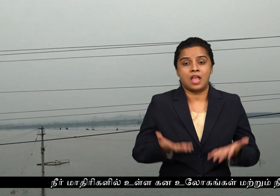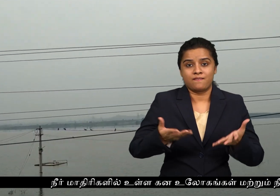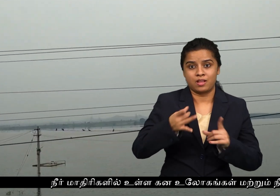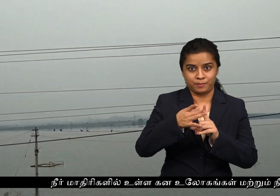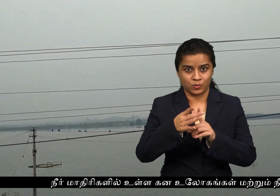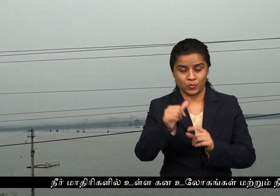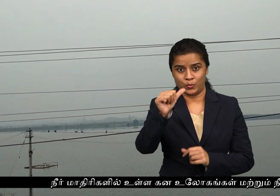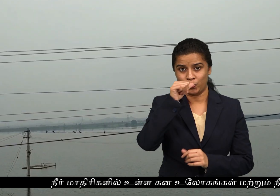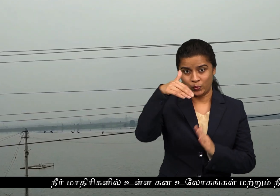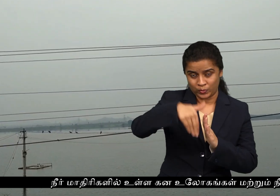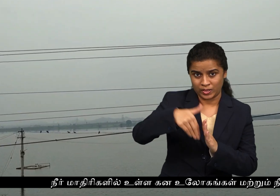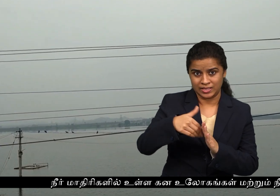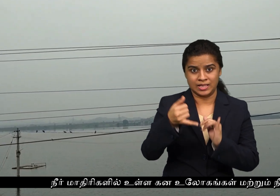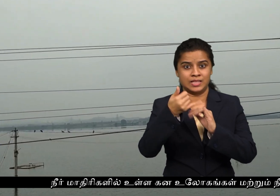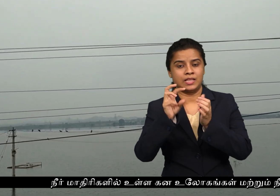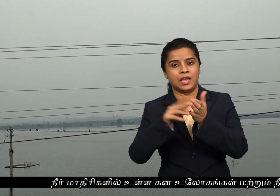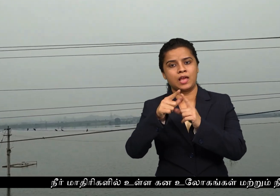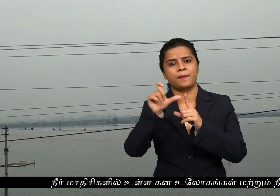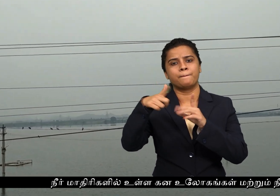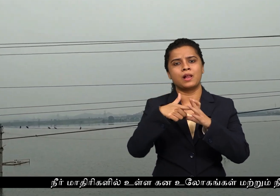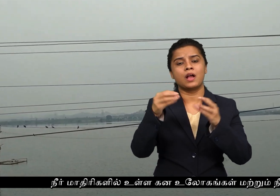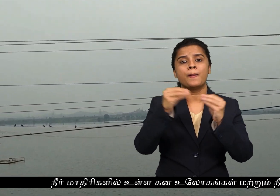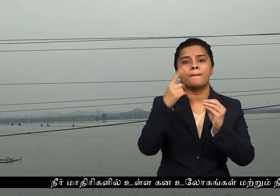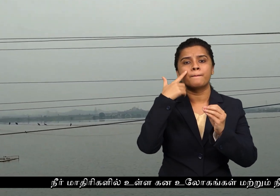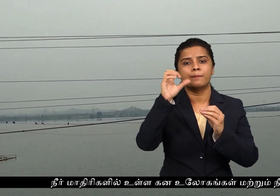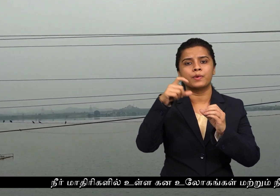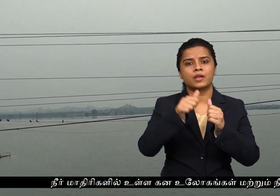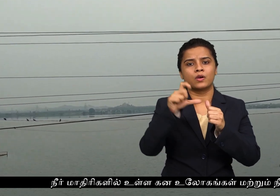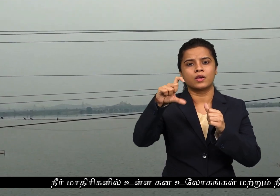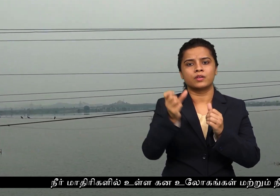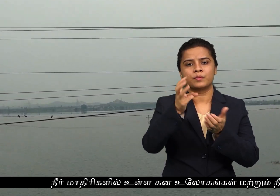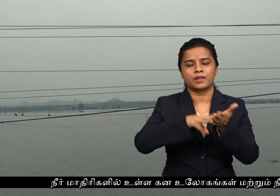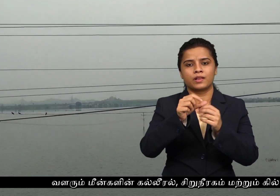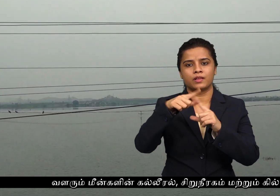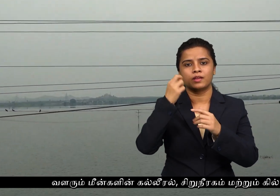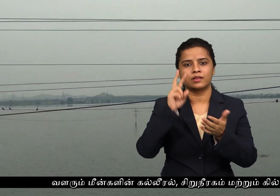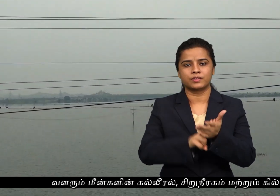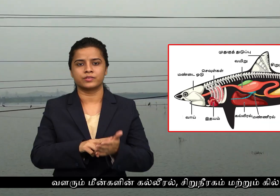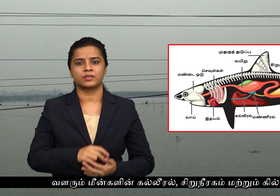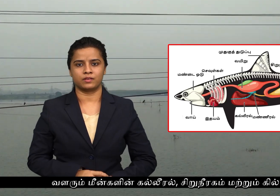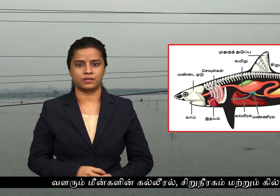நீர் மாதிரிகளில் உள்ள கன உலோகங்கள் மற்றும் நீர்த்தேக்கத்தில் வளரும் மீன்களின்